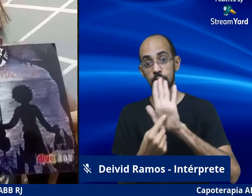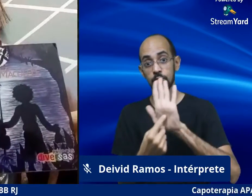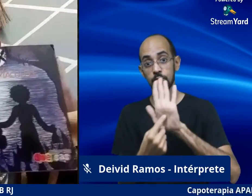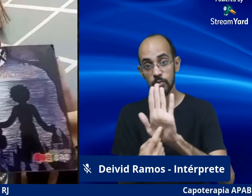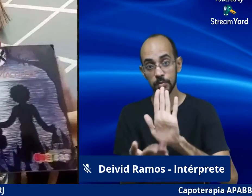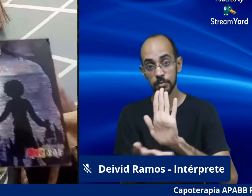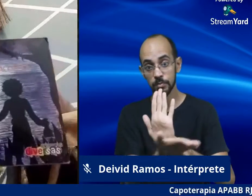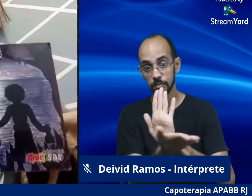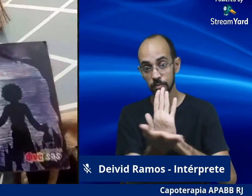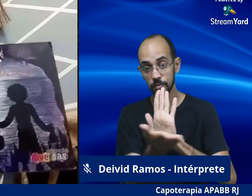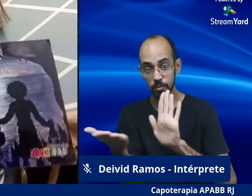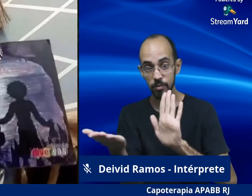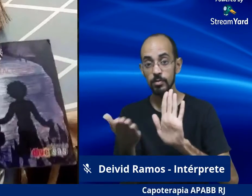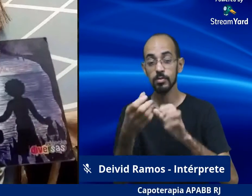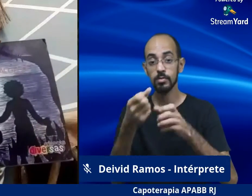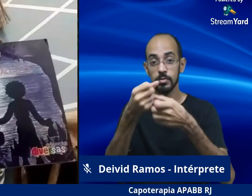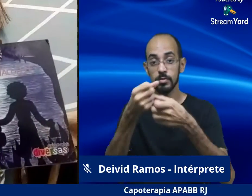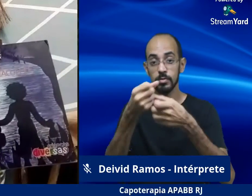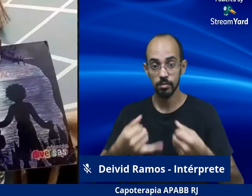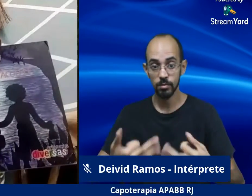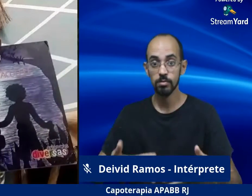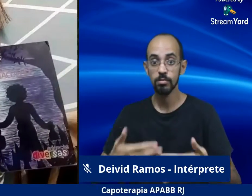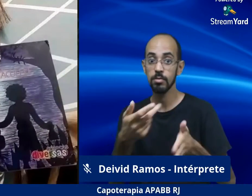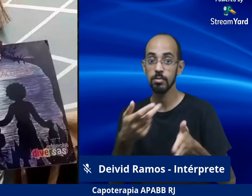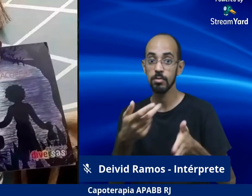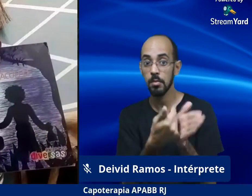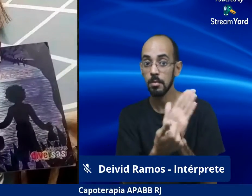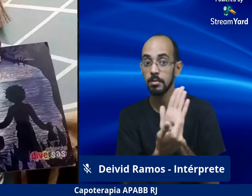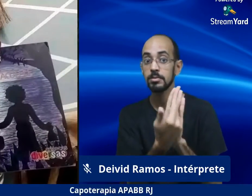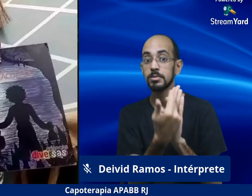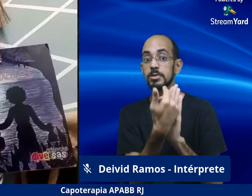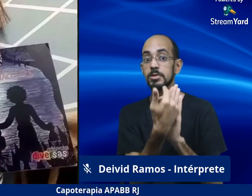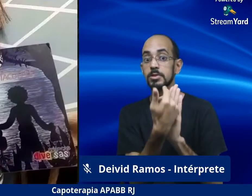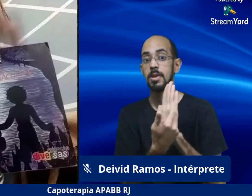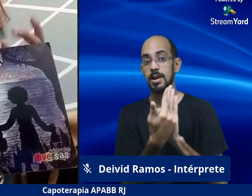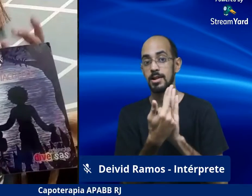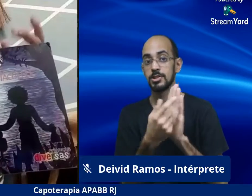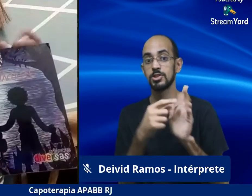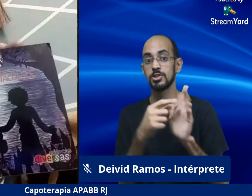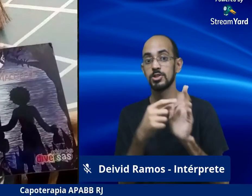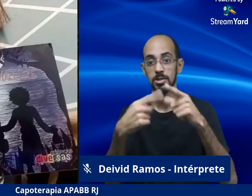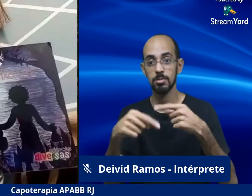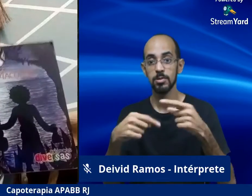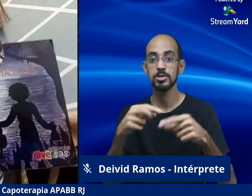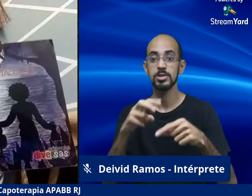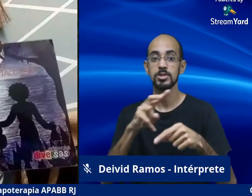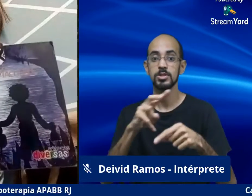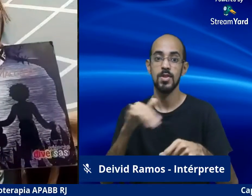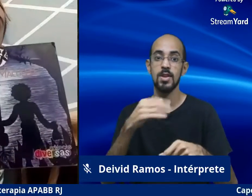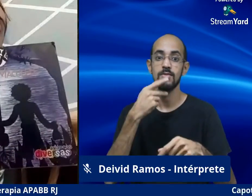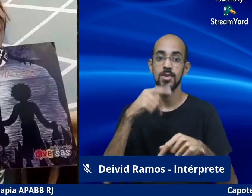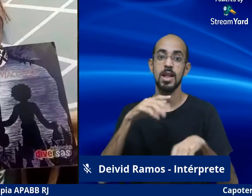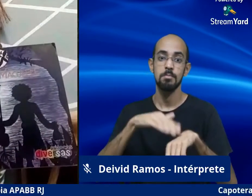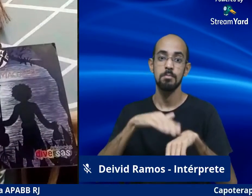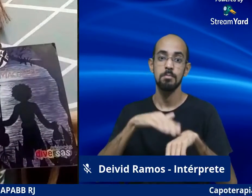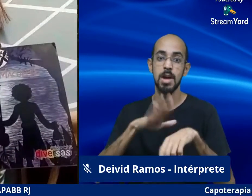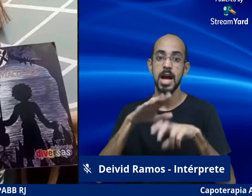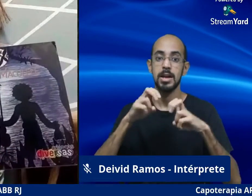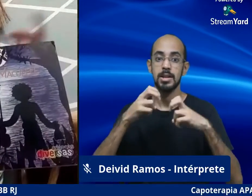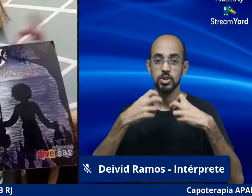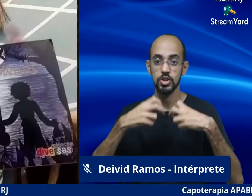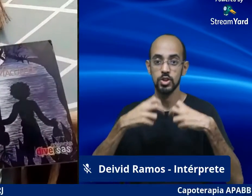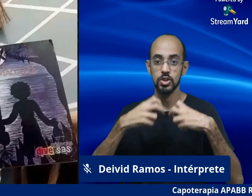descrevendo as ilustrações desse livro. E depois a gente vai falar mais um pouquinho de capoeira, sempre através das